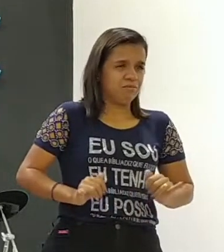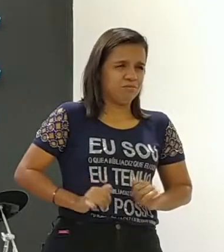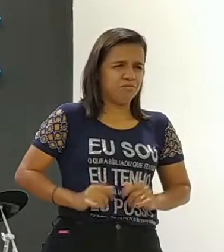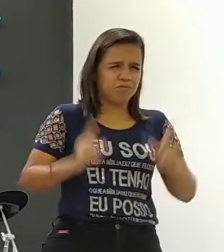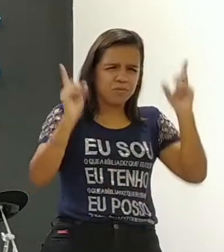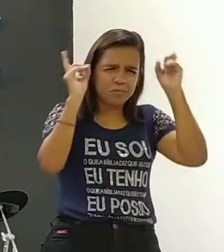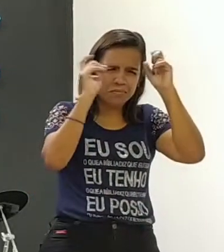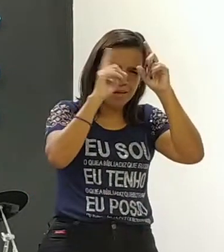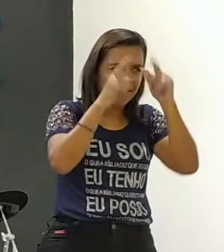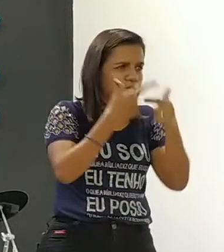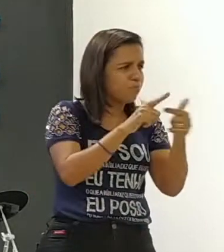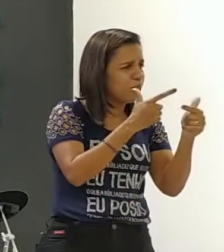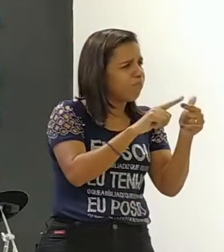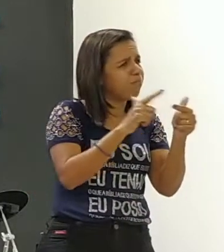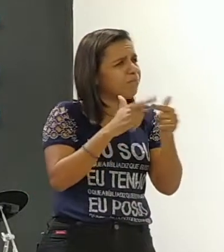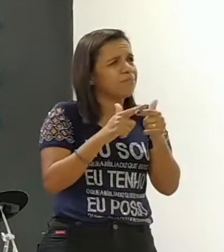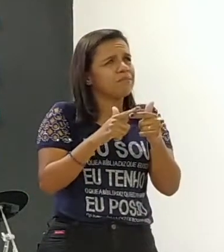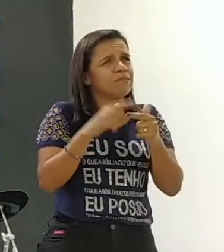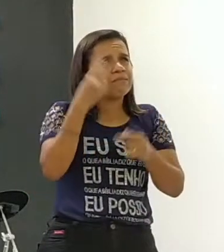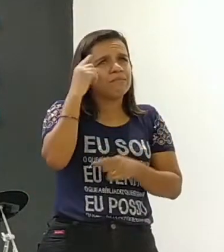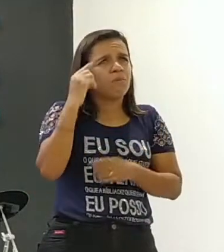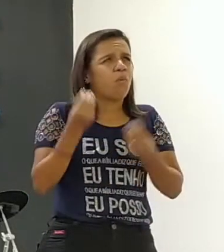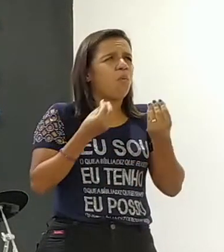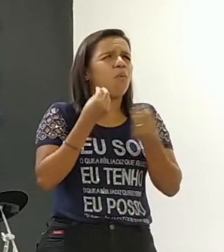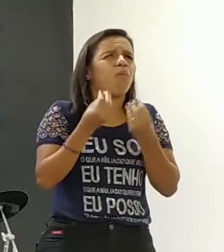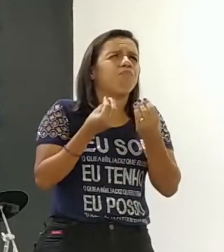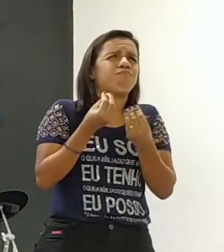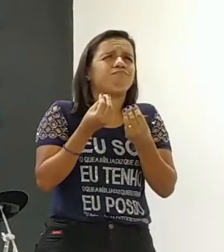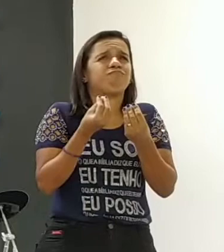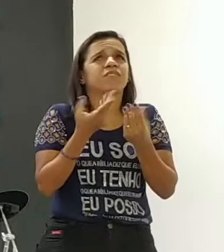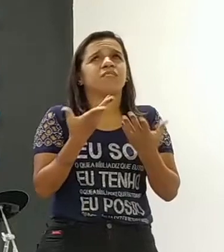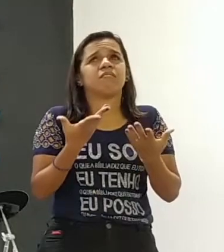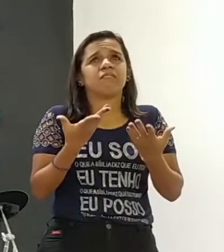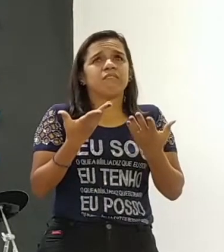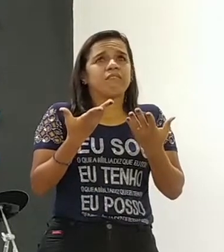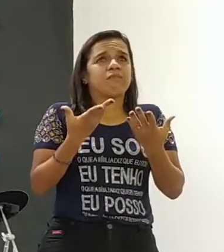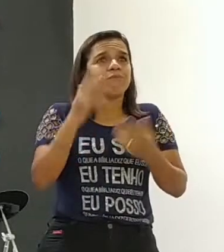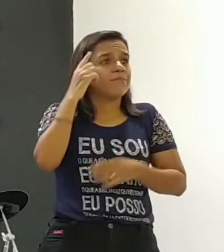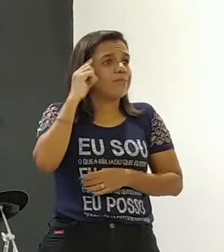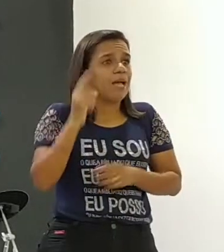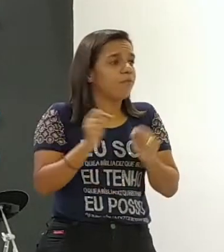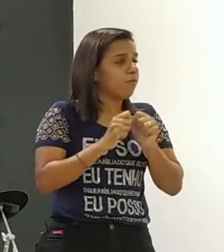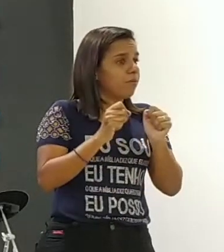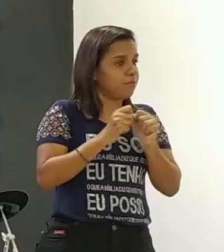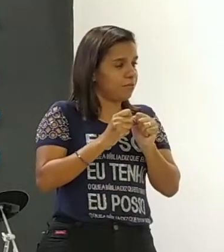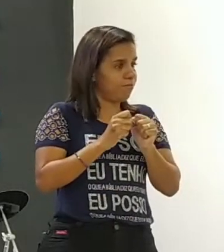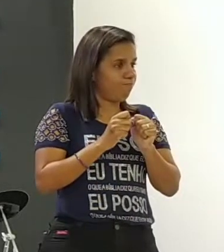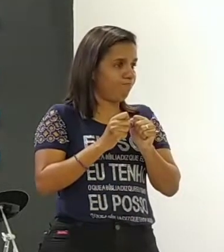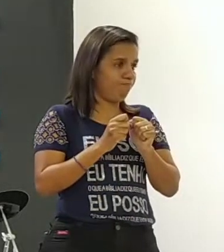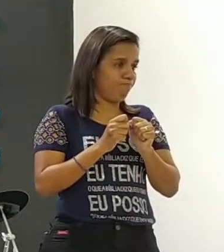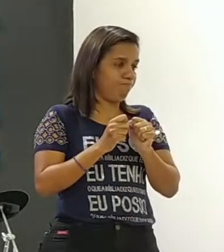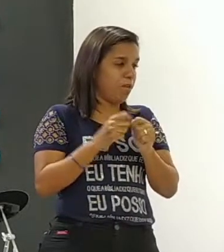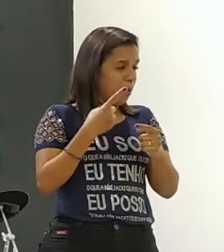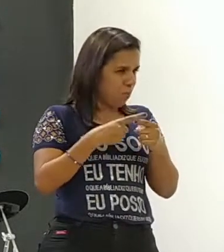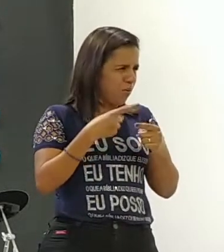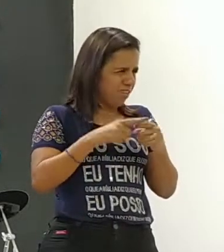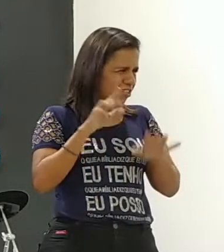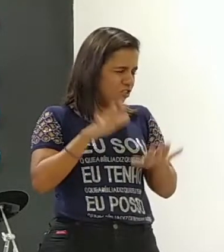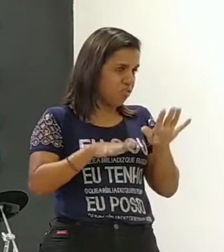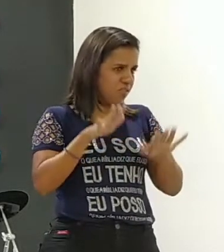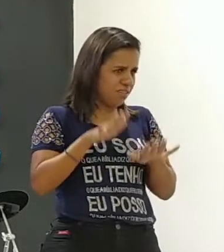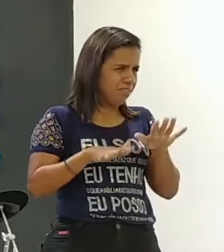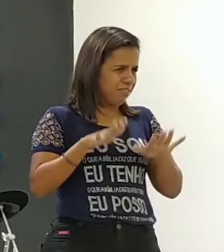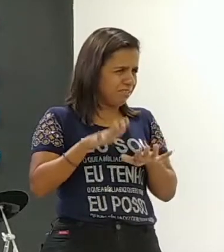luz no fim do túnel. E a gente não sabe a quem recorrer, a gente não sabe o que fazer. Porque às vezes